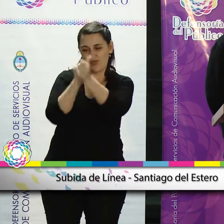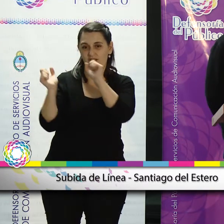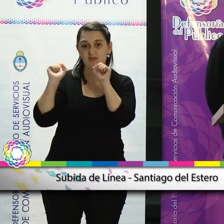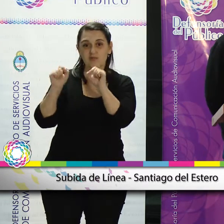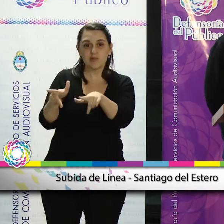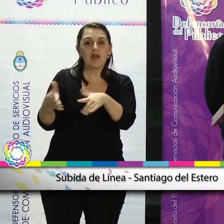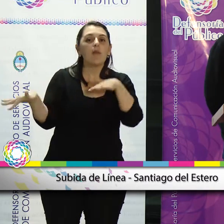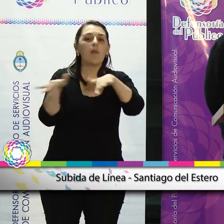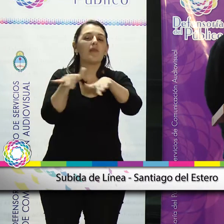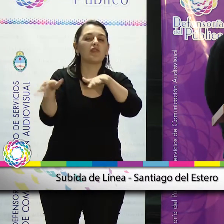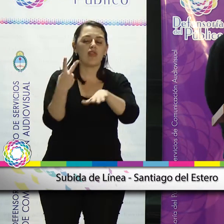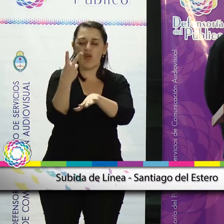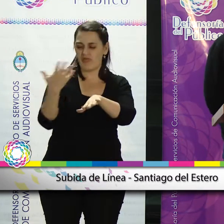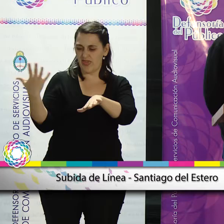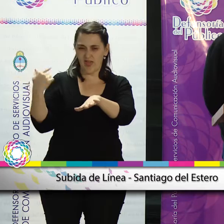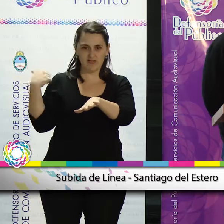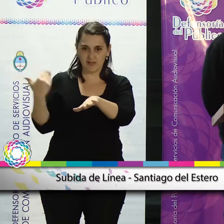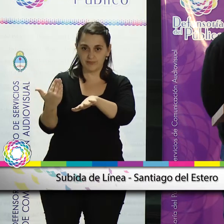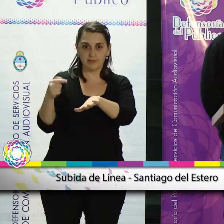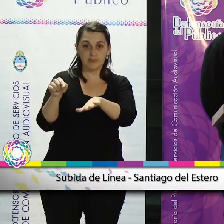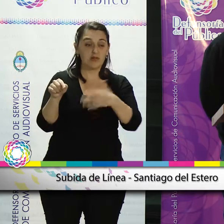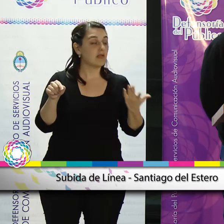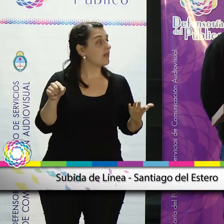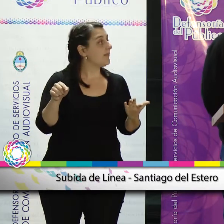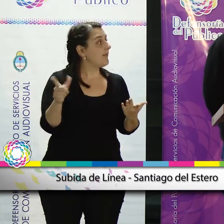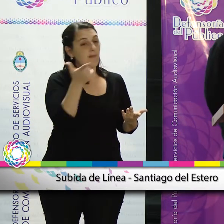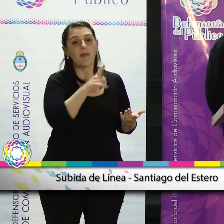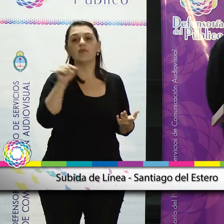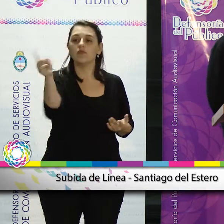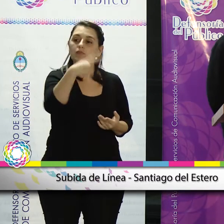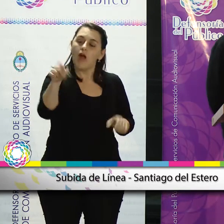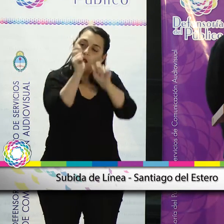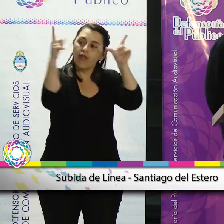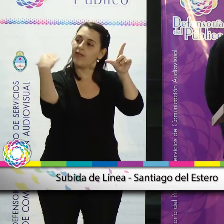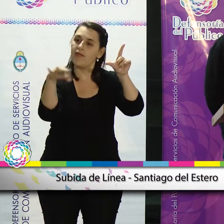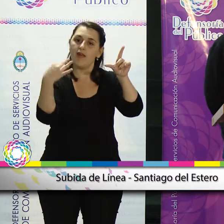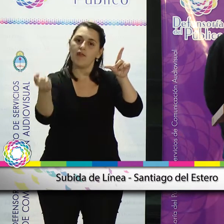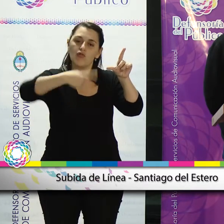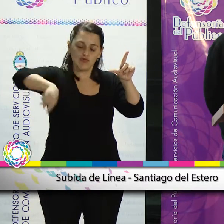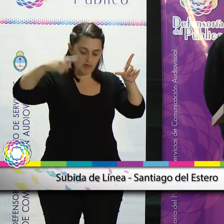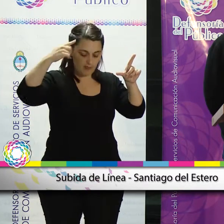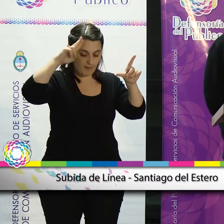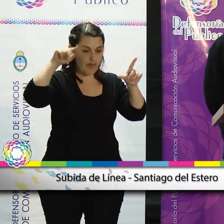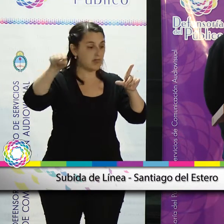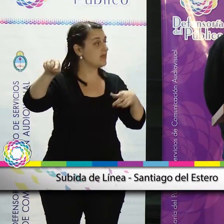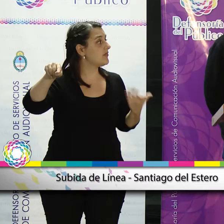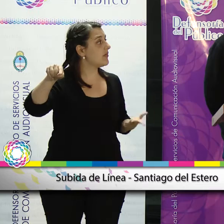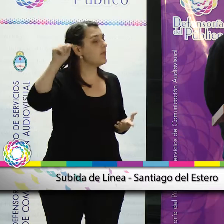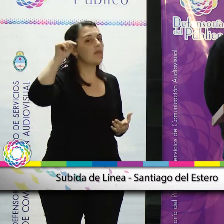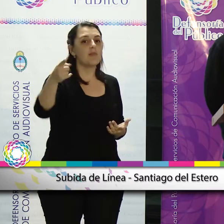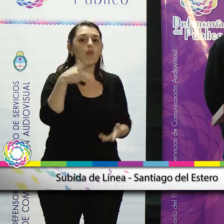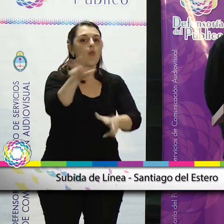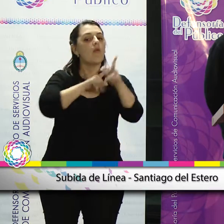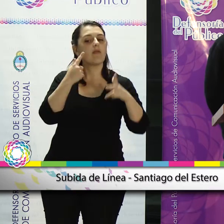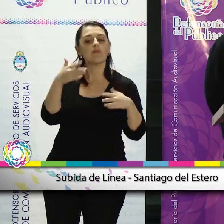hemos vivido hace dos días y que creo que debemos tenerlo en cuenta a todos y debemos hacernos eco porque nos habla del contexto